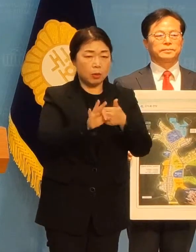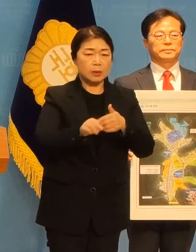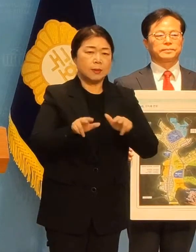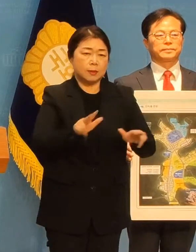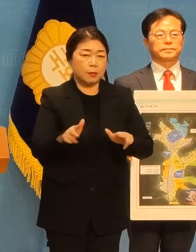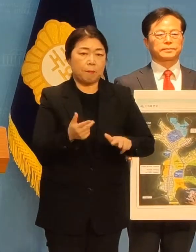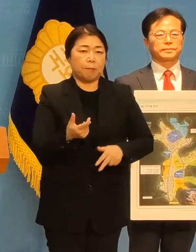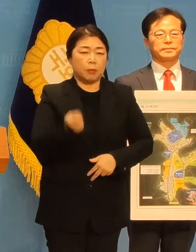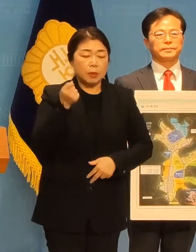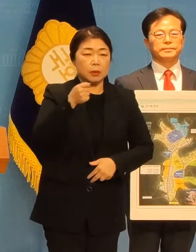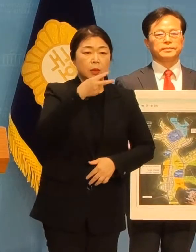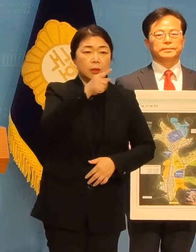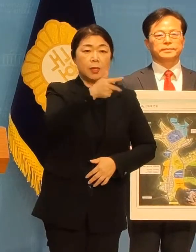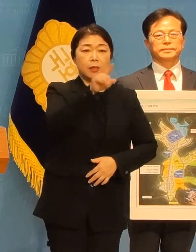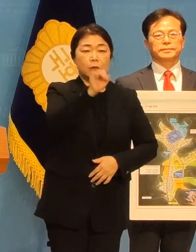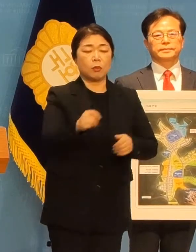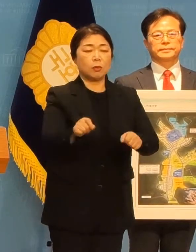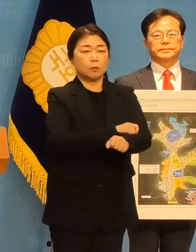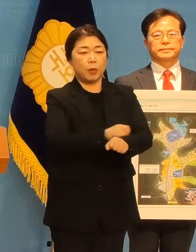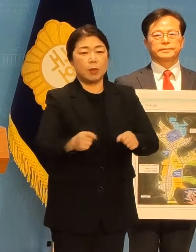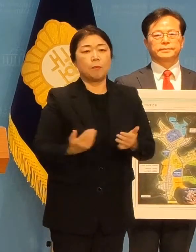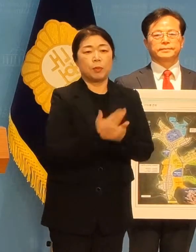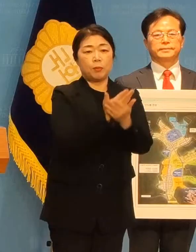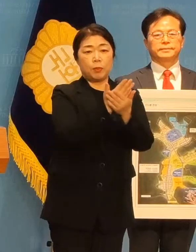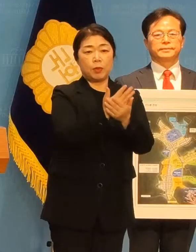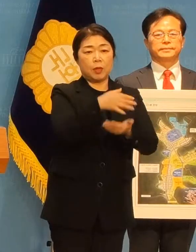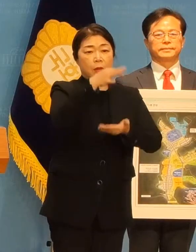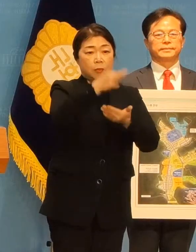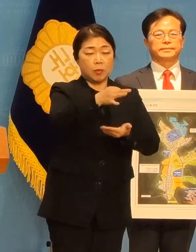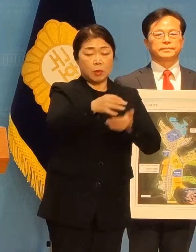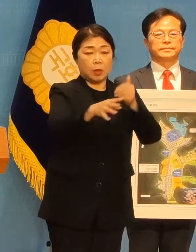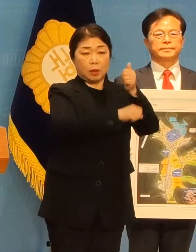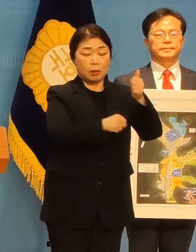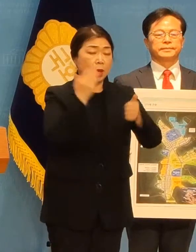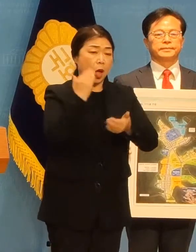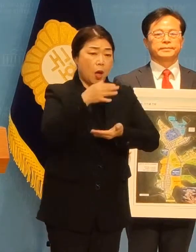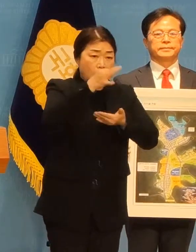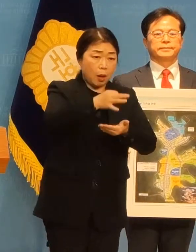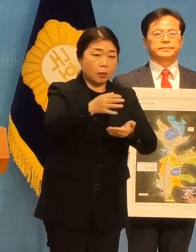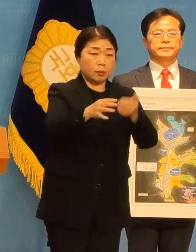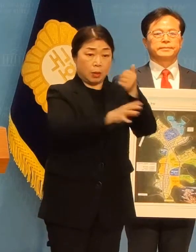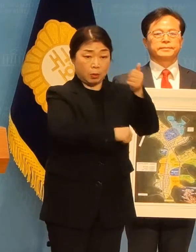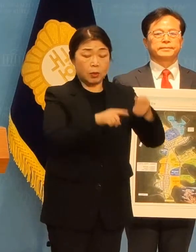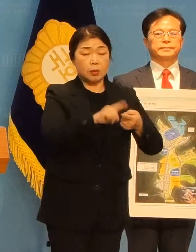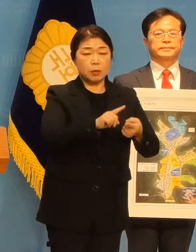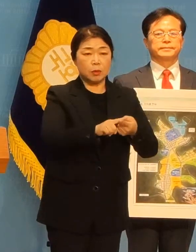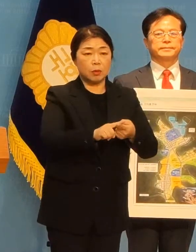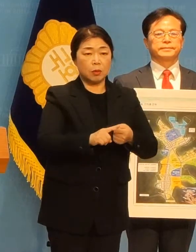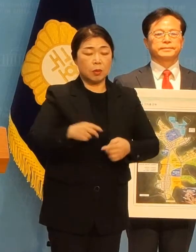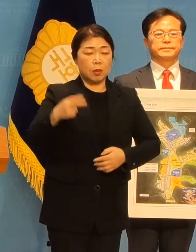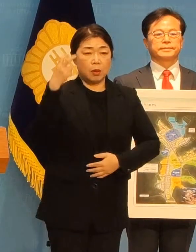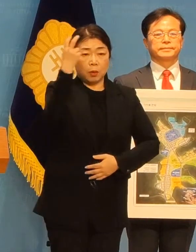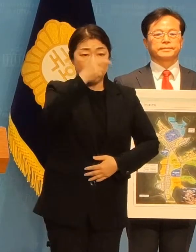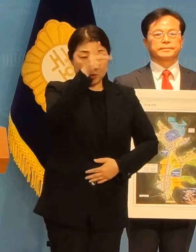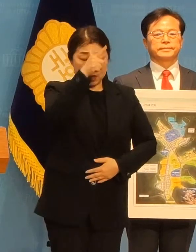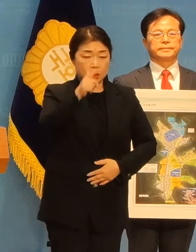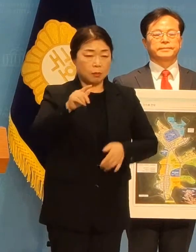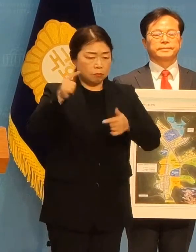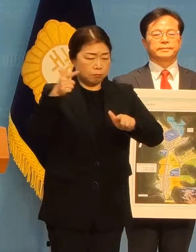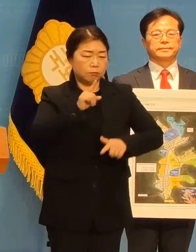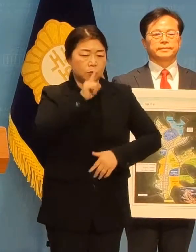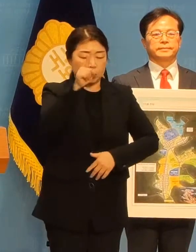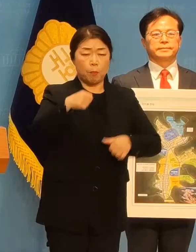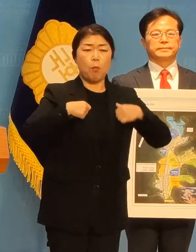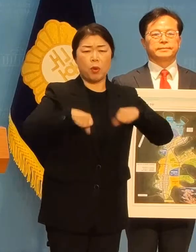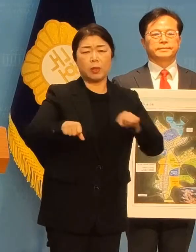특혜 비리 사건 재판에 관한 검찰 항소 포기 외와 진상규명을 위한